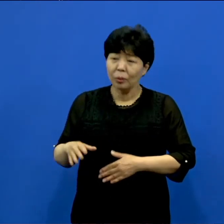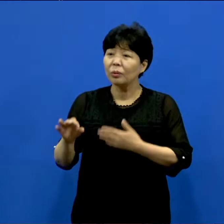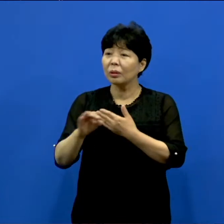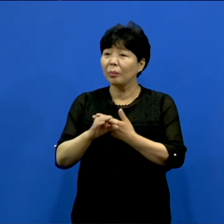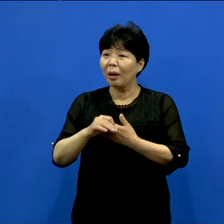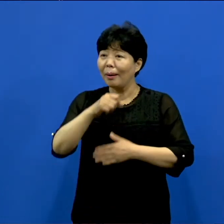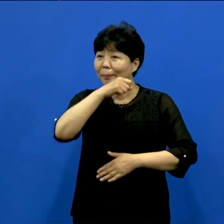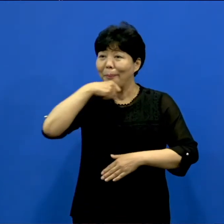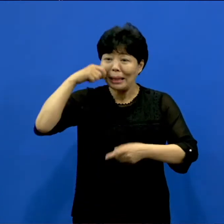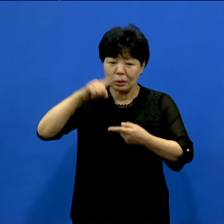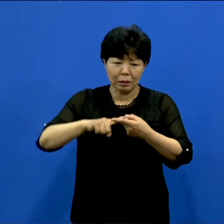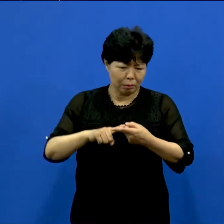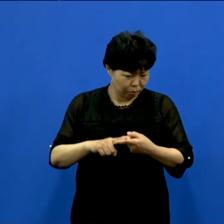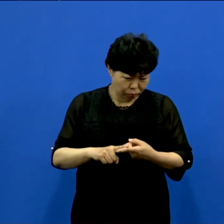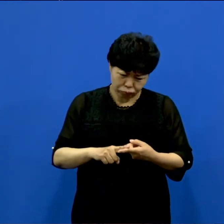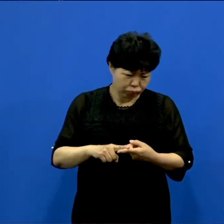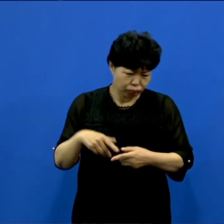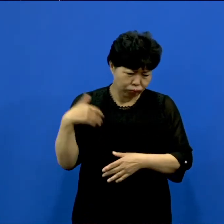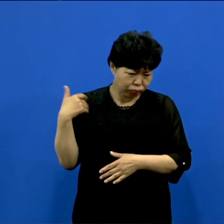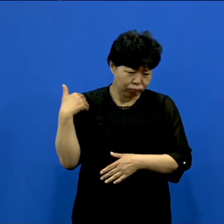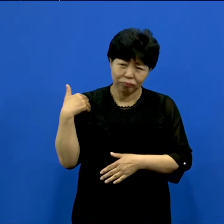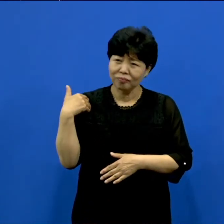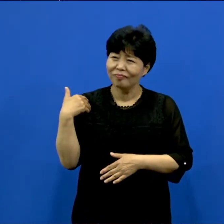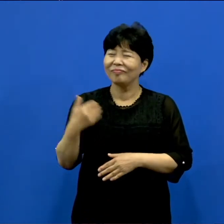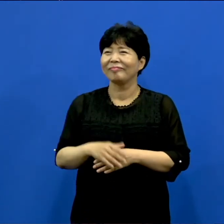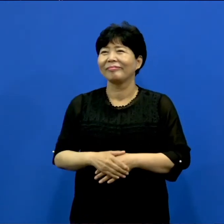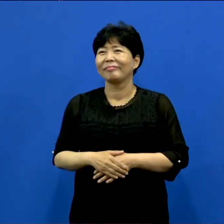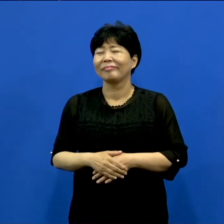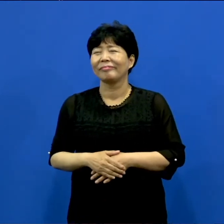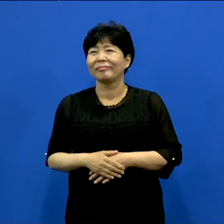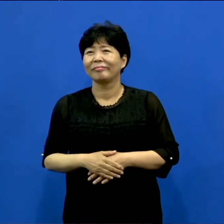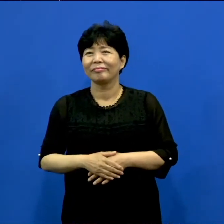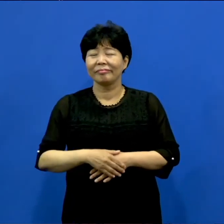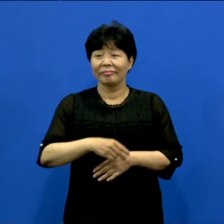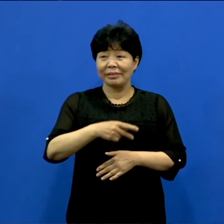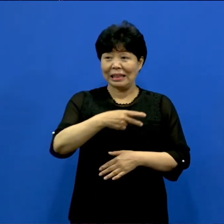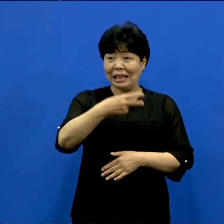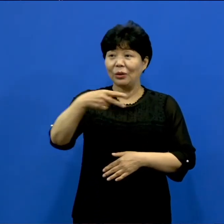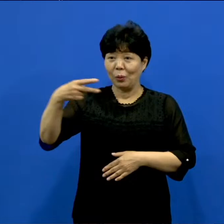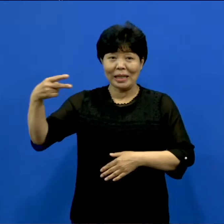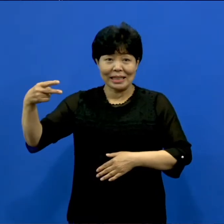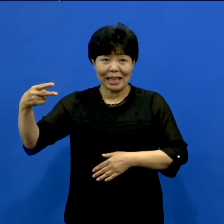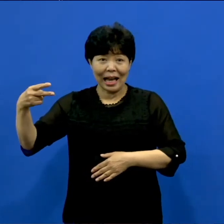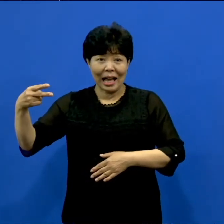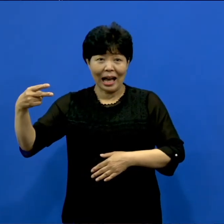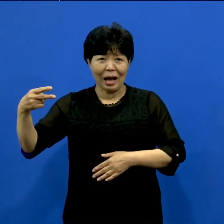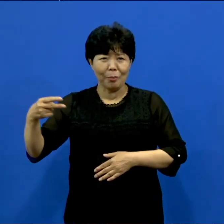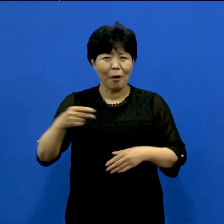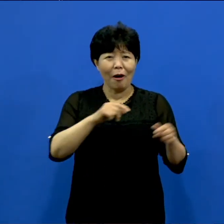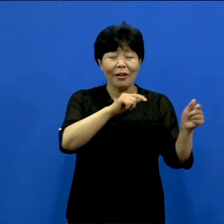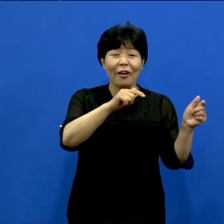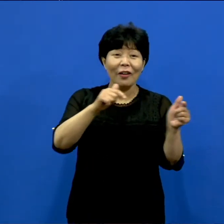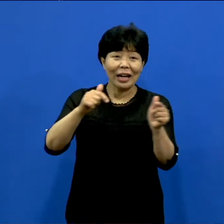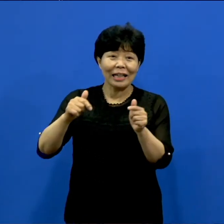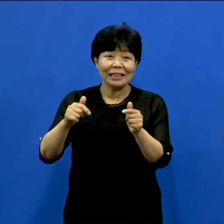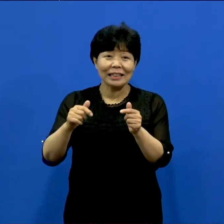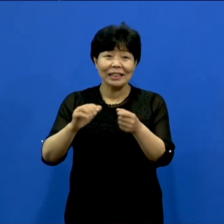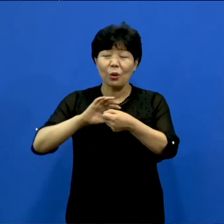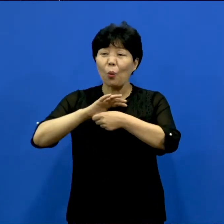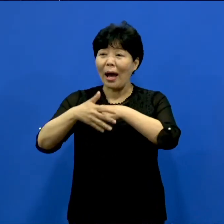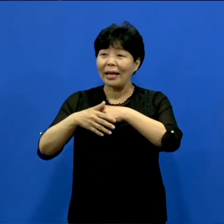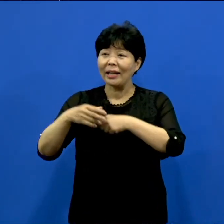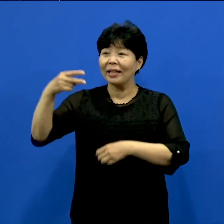여러분, 동남아에 가면, 인도네시아에 가면은 과일 중에 여러분 맛보신 분 계실 거예요. 두리앙이라는 게 있어요.